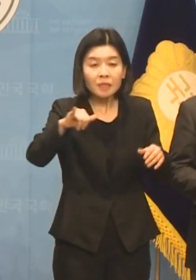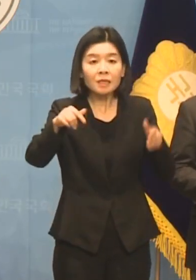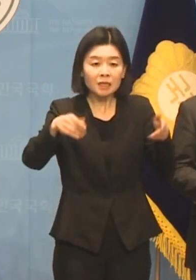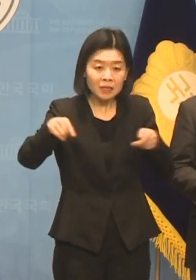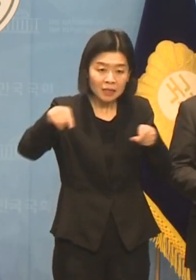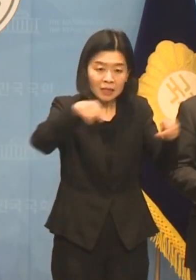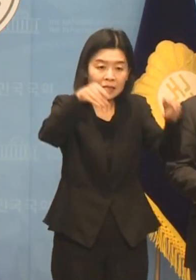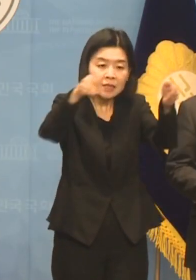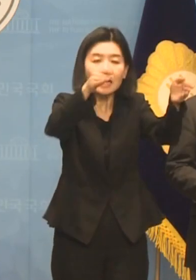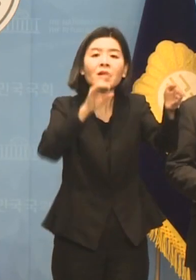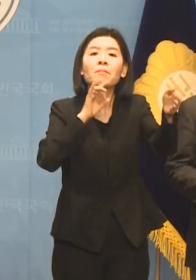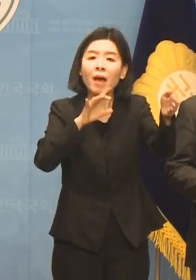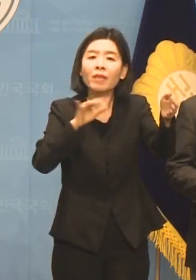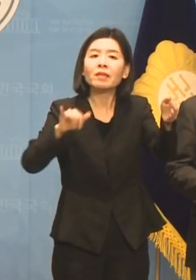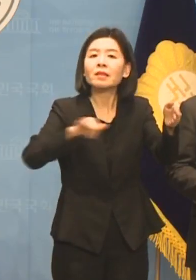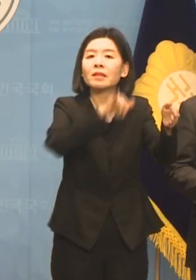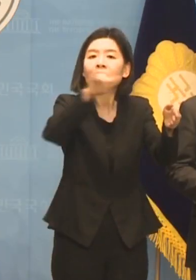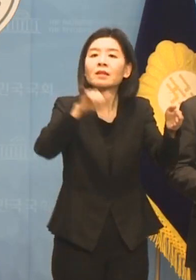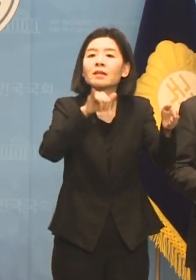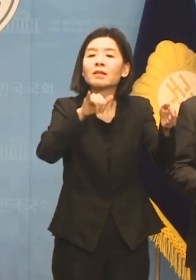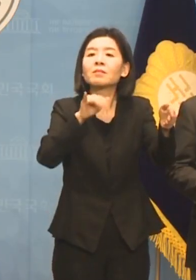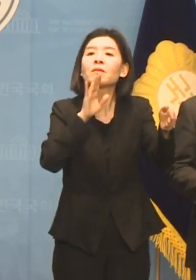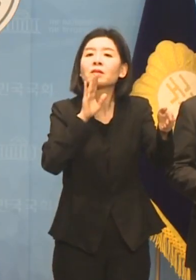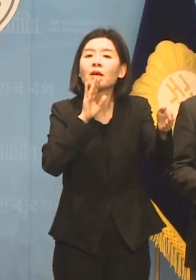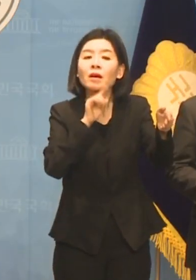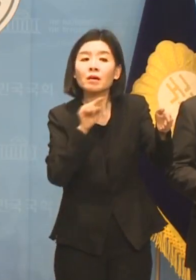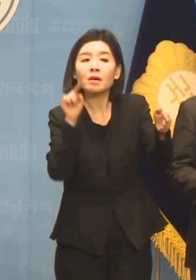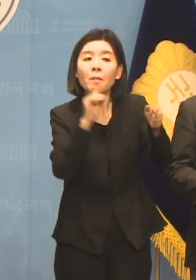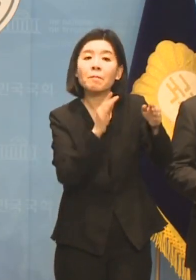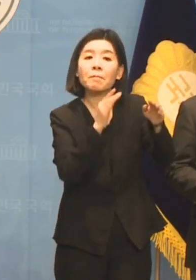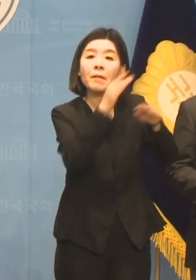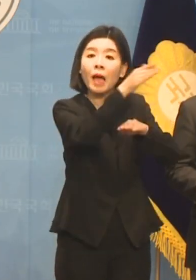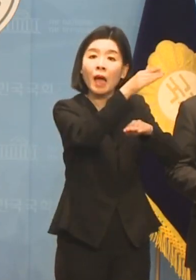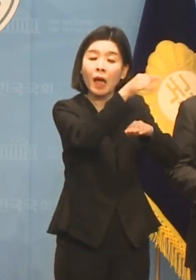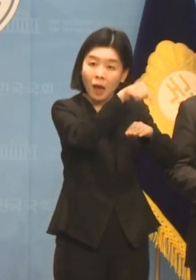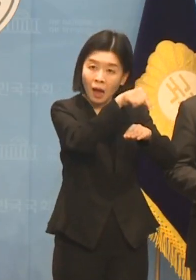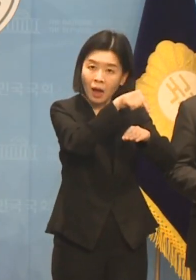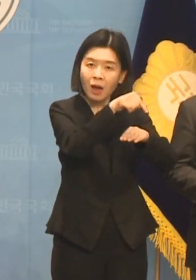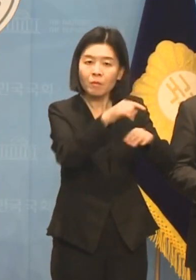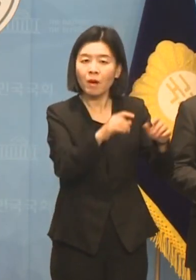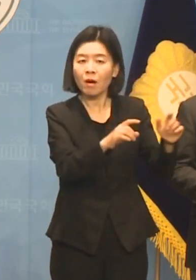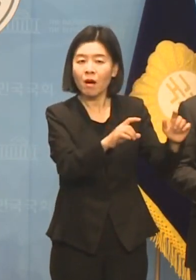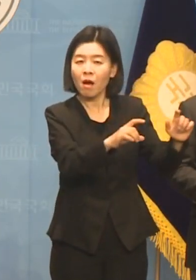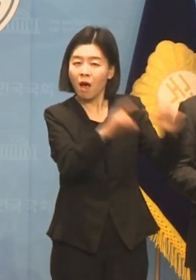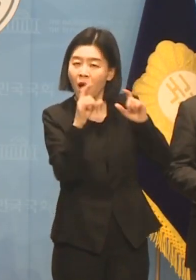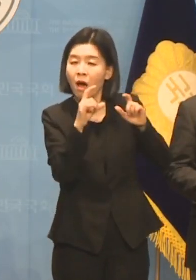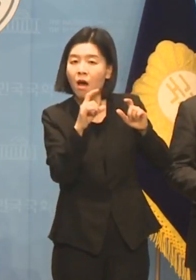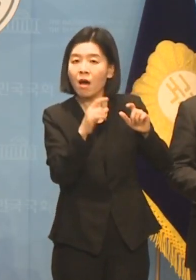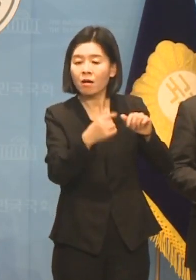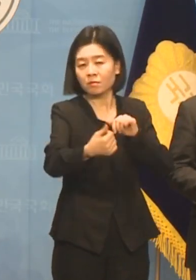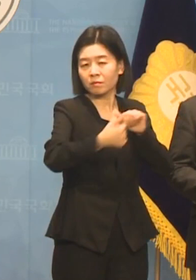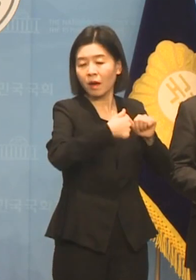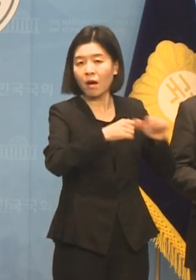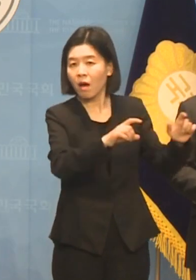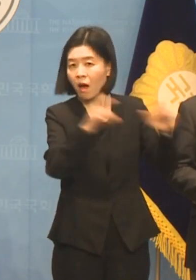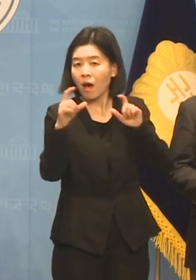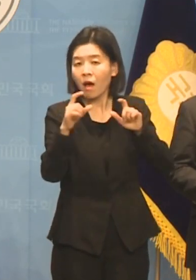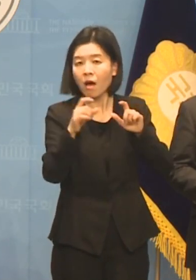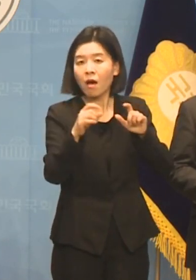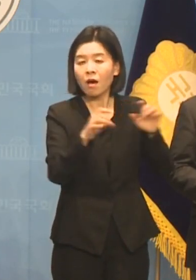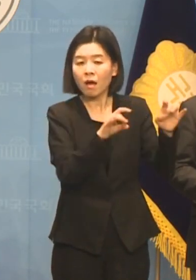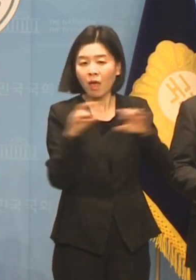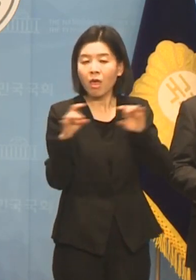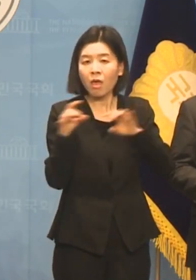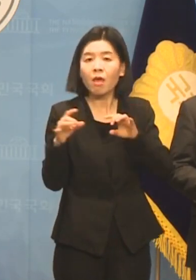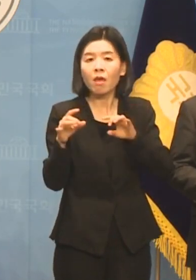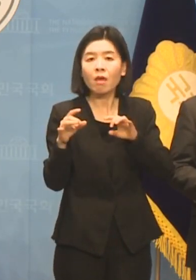통해서만 비행해야 합니다. 그 회랑을 조금만 벗어나더라도 경고 무전이 곧바로